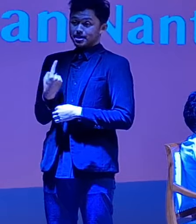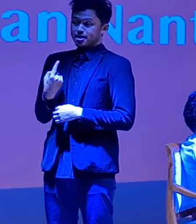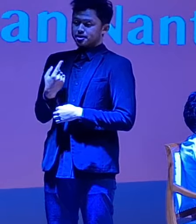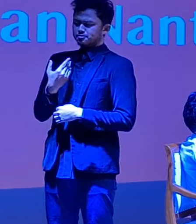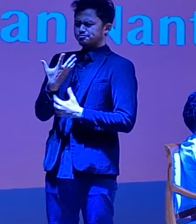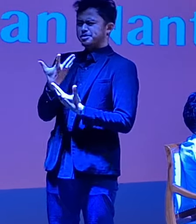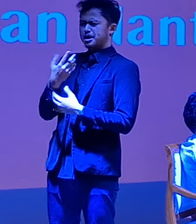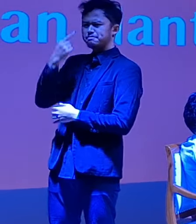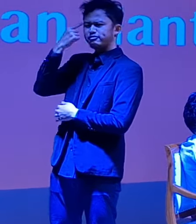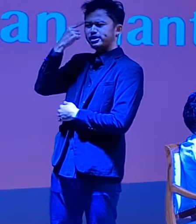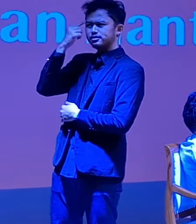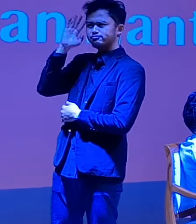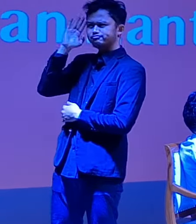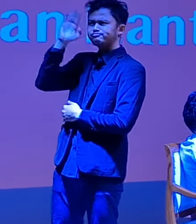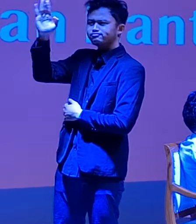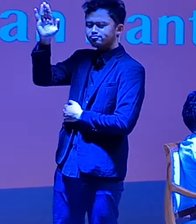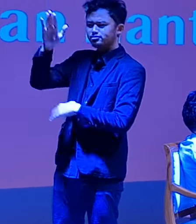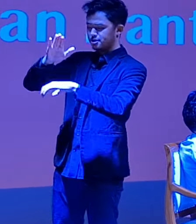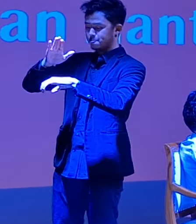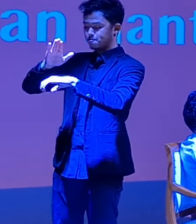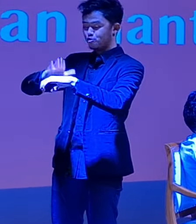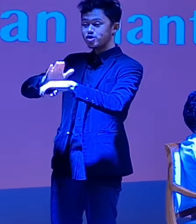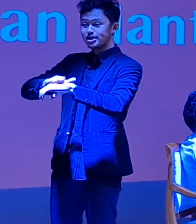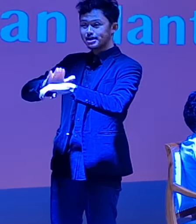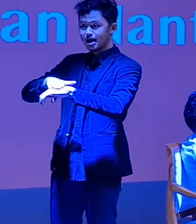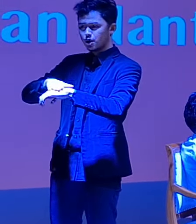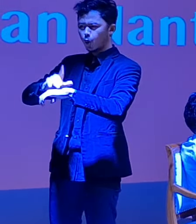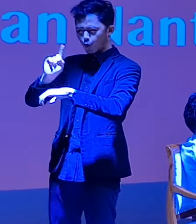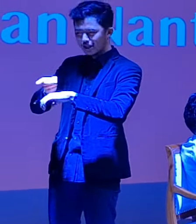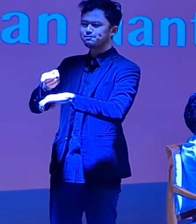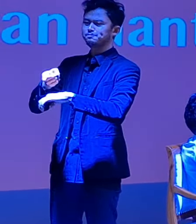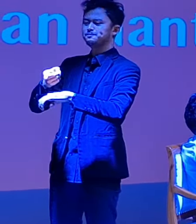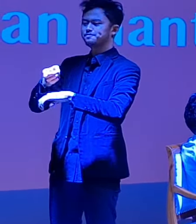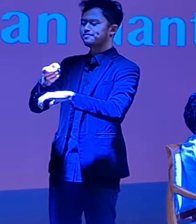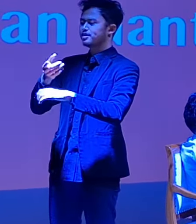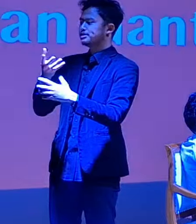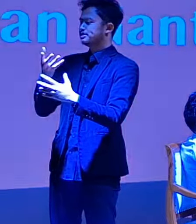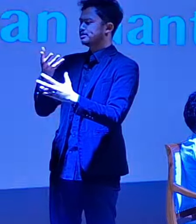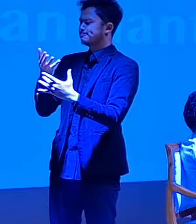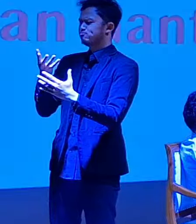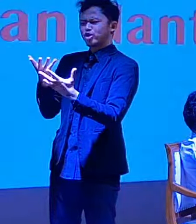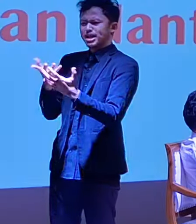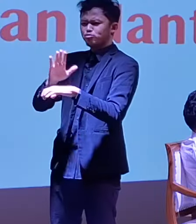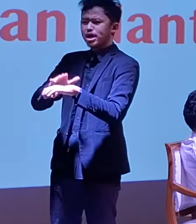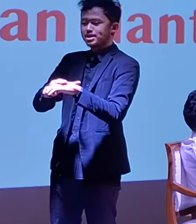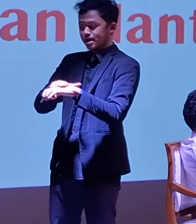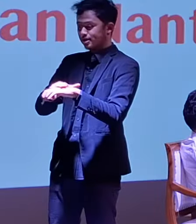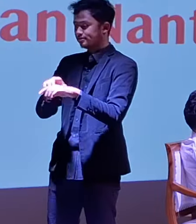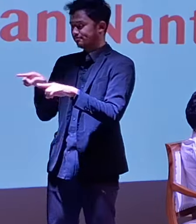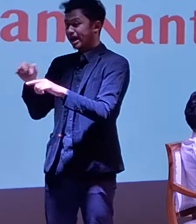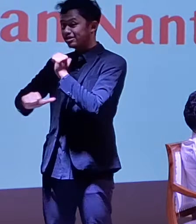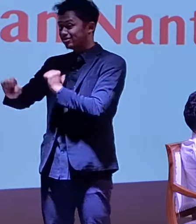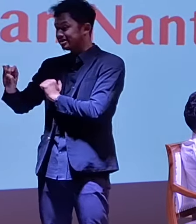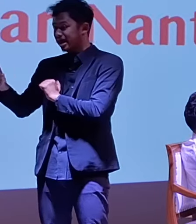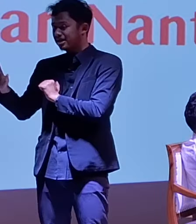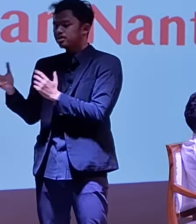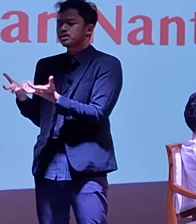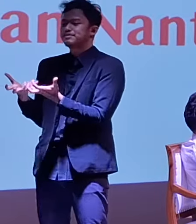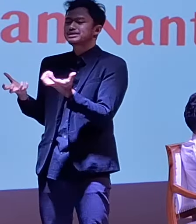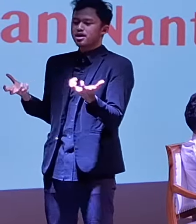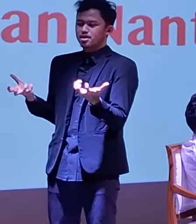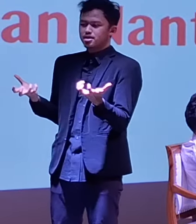bahwa kegiatan kebudayaan ini harus kita jadikan sebagai sebuah kegiatan yang terpisah dari aktivitas lain. Nah,